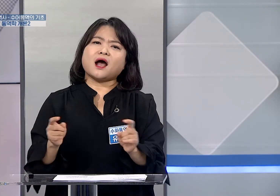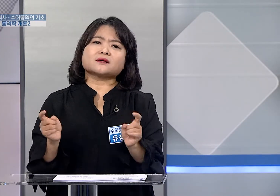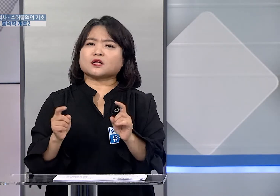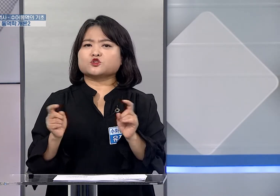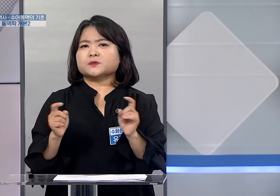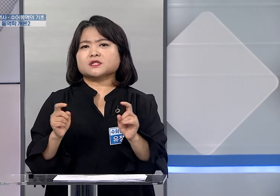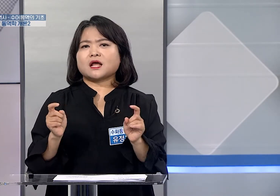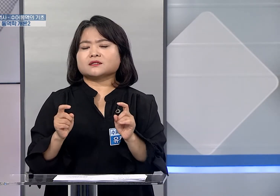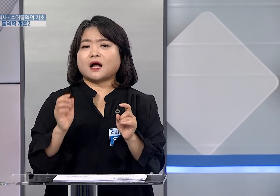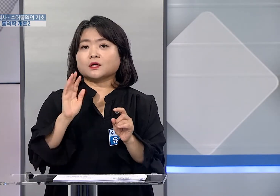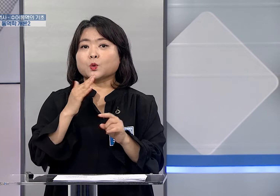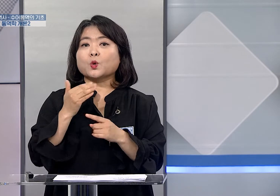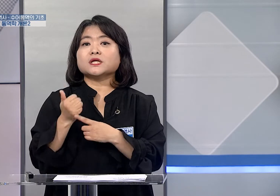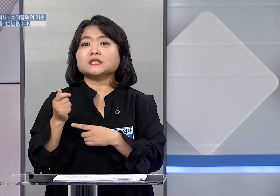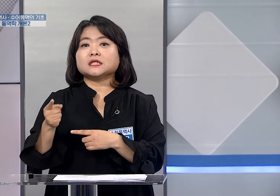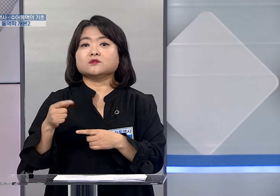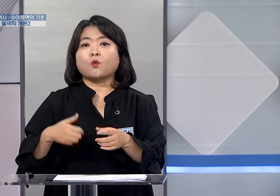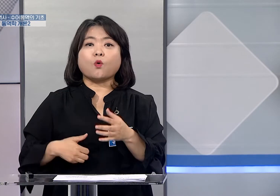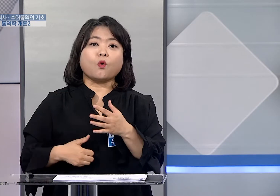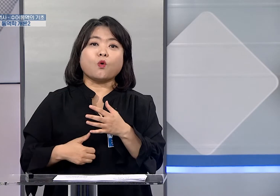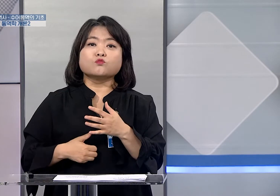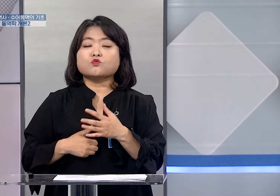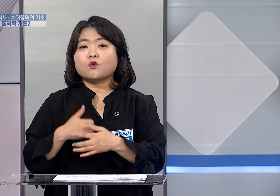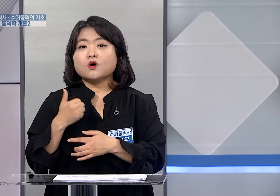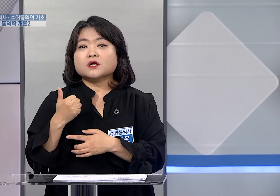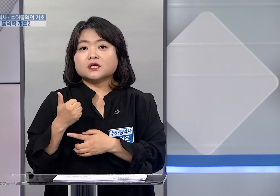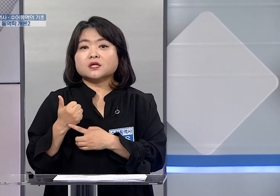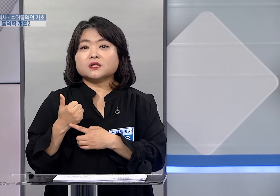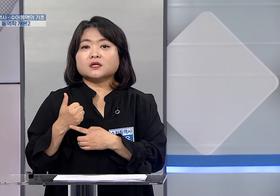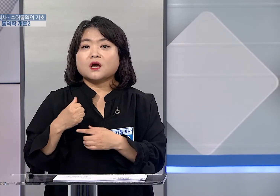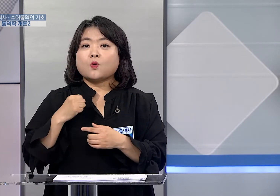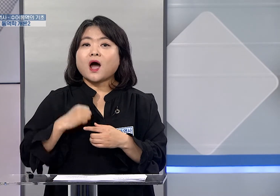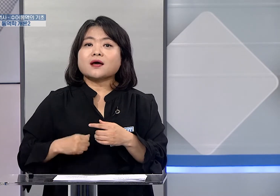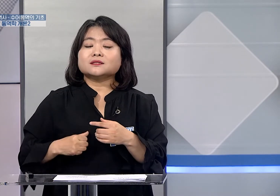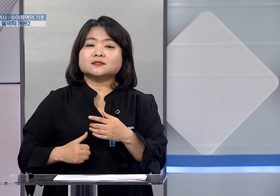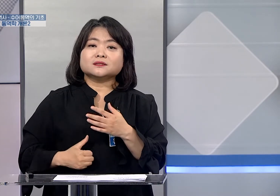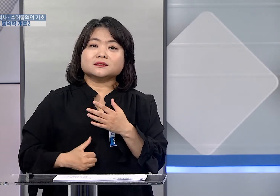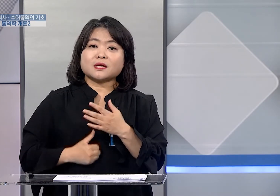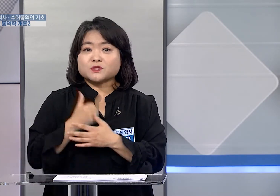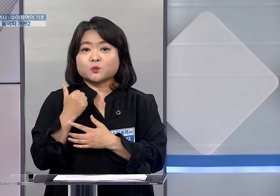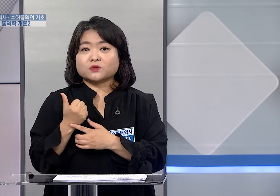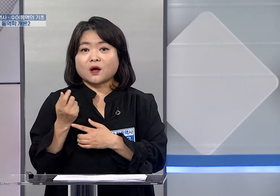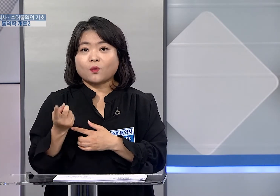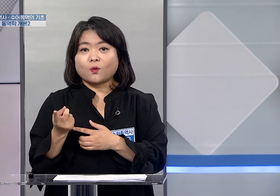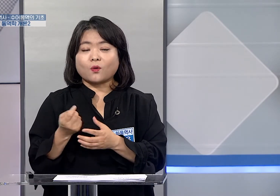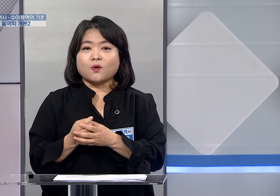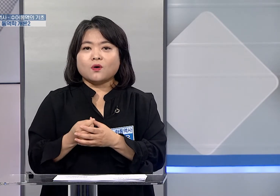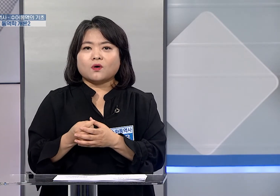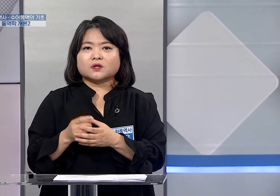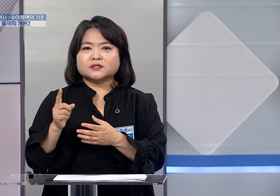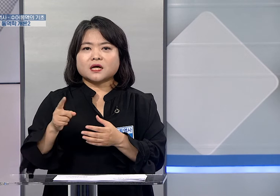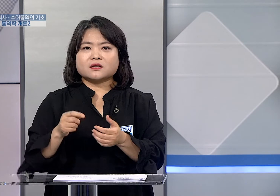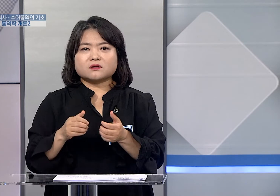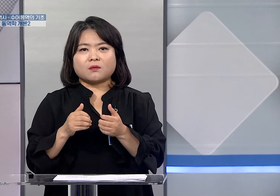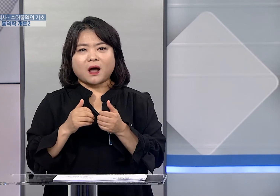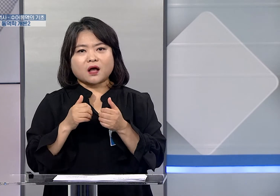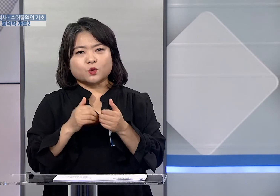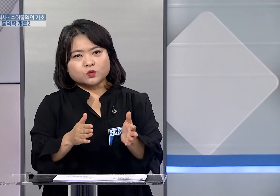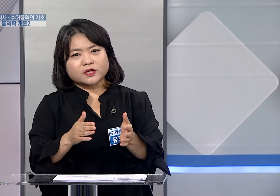막 다툼이 일어나니까 농인이 너무 화를 참지 못하고 그 자리에서 막 욕을